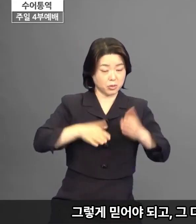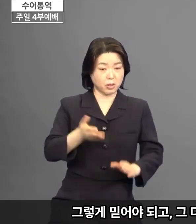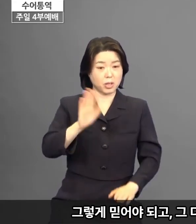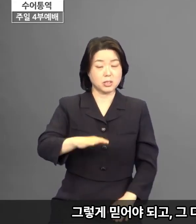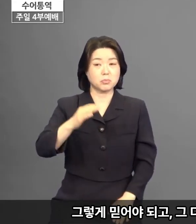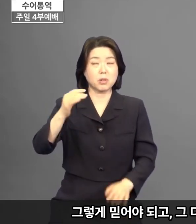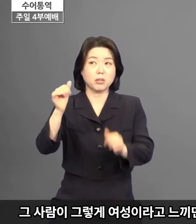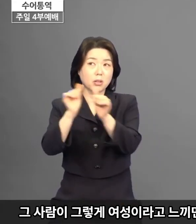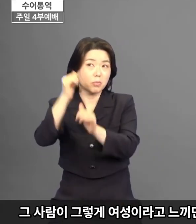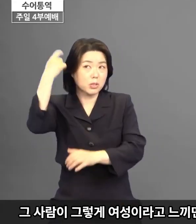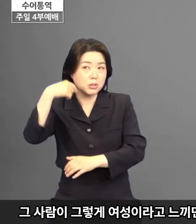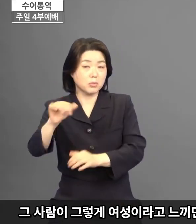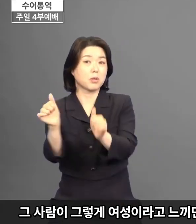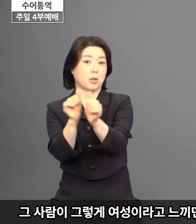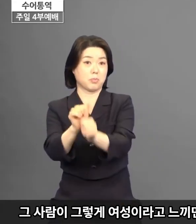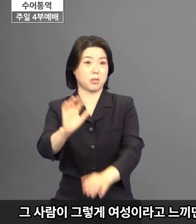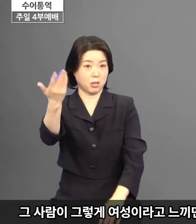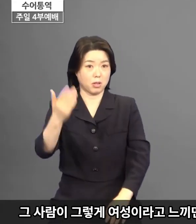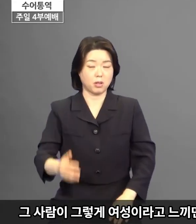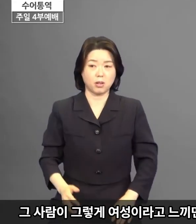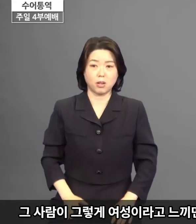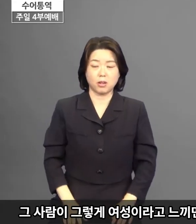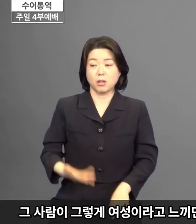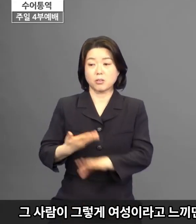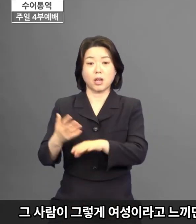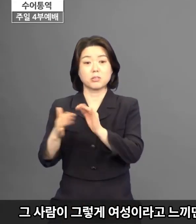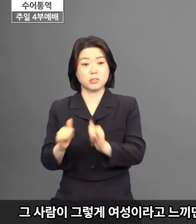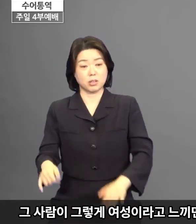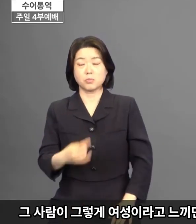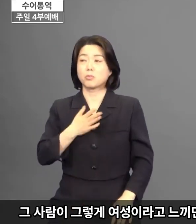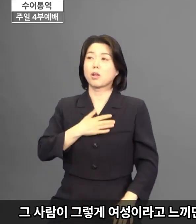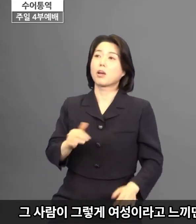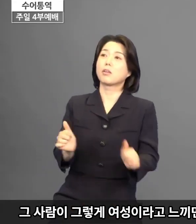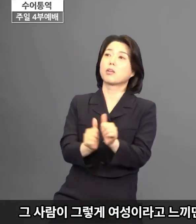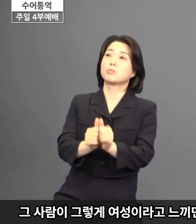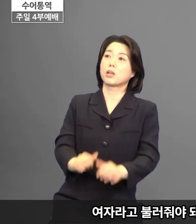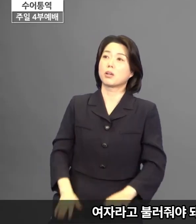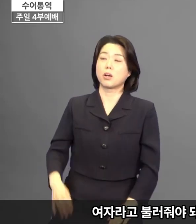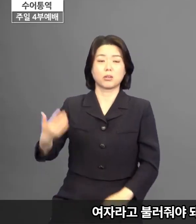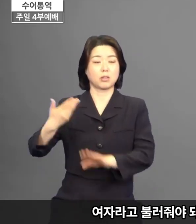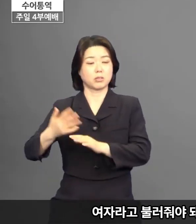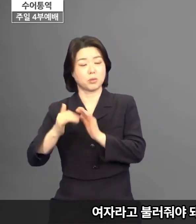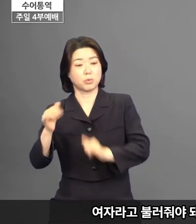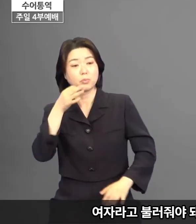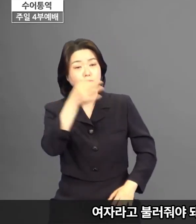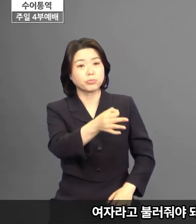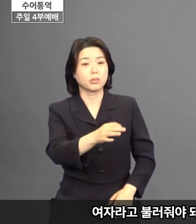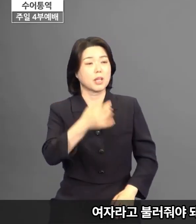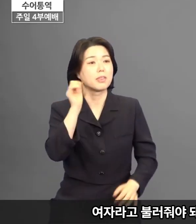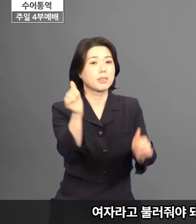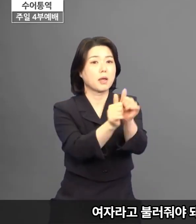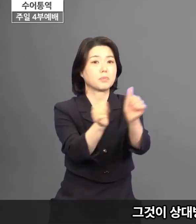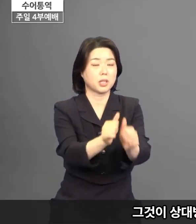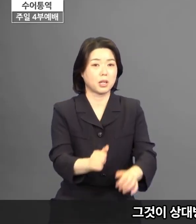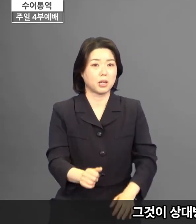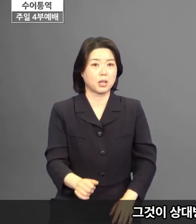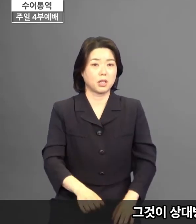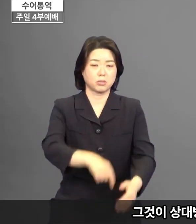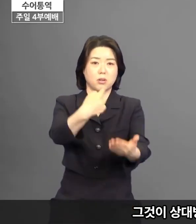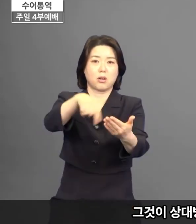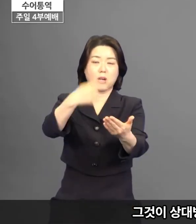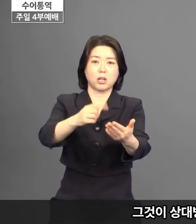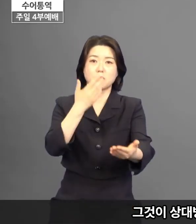다음에 사람들을 불러줄 때에도 그 사람이 그렇게 여성이라고 느끼면 남자라고 해도 남자라 부르면 안 되고 여자라고 불러줘야 돼. 이거를 가르치는 거야.